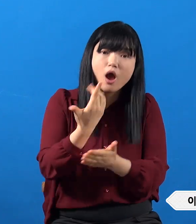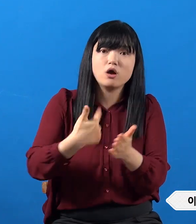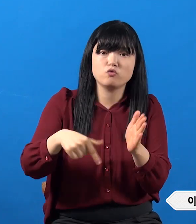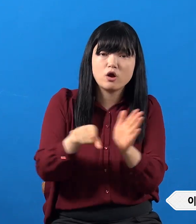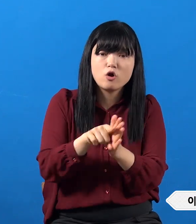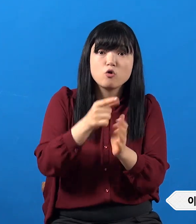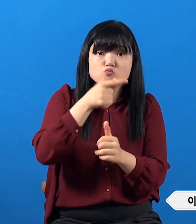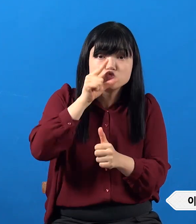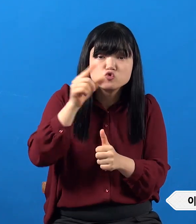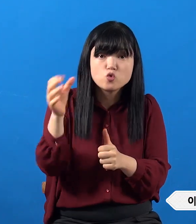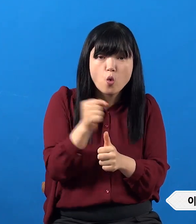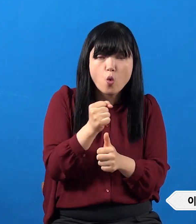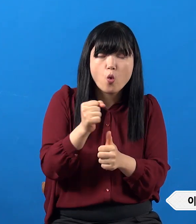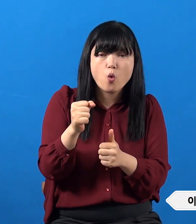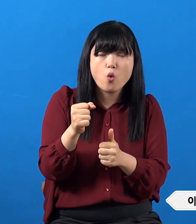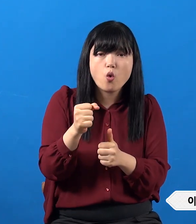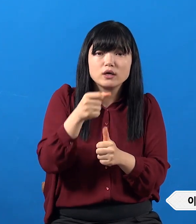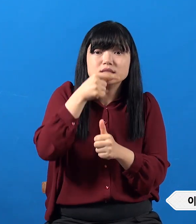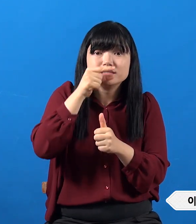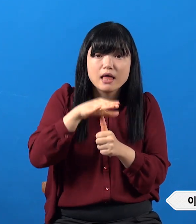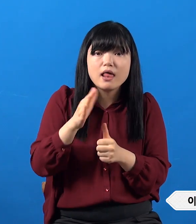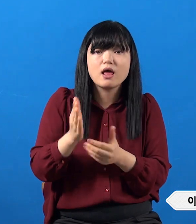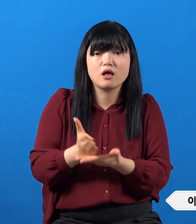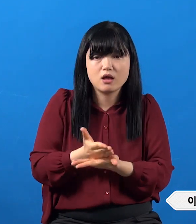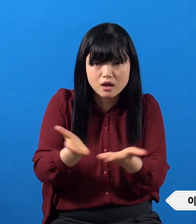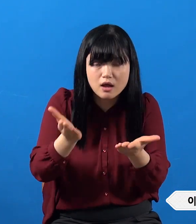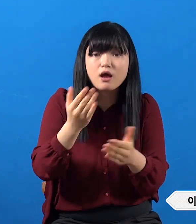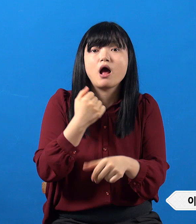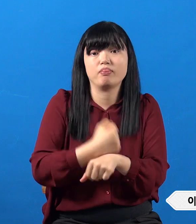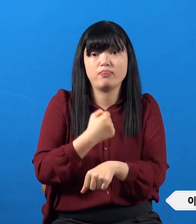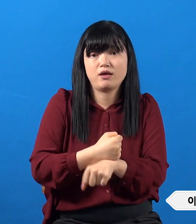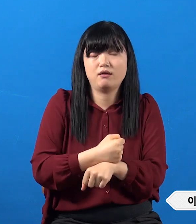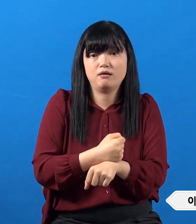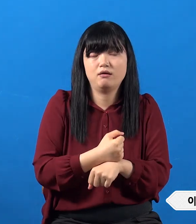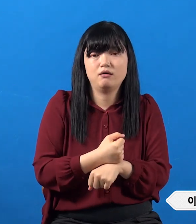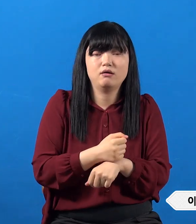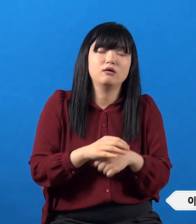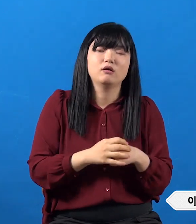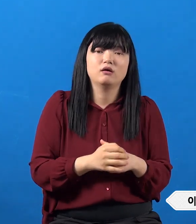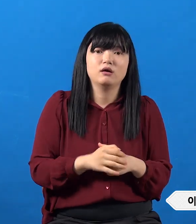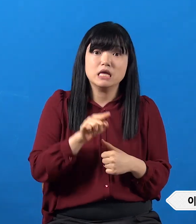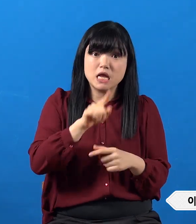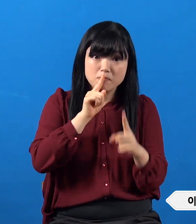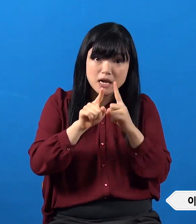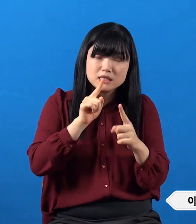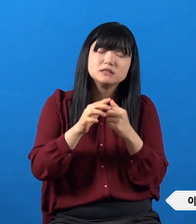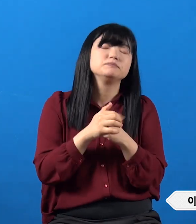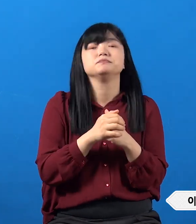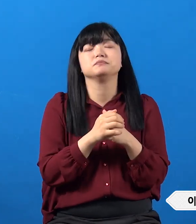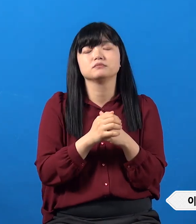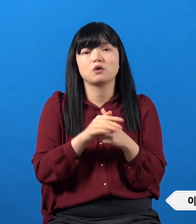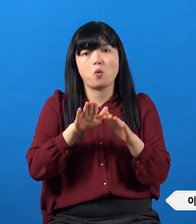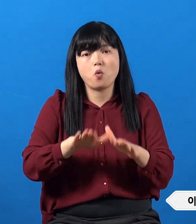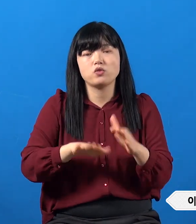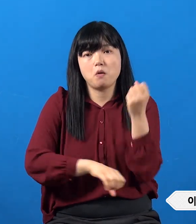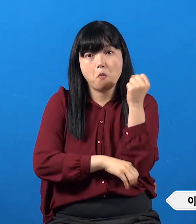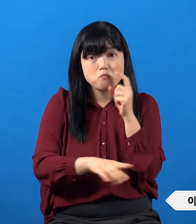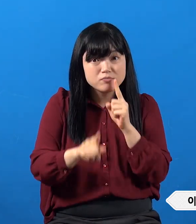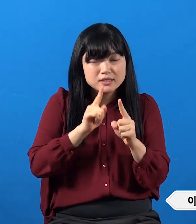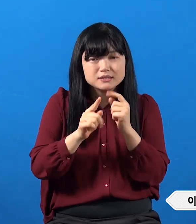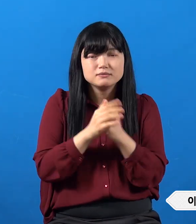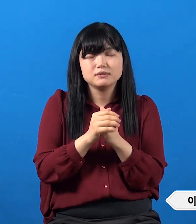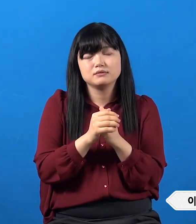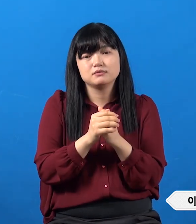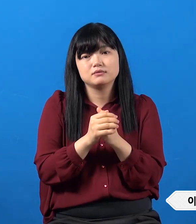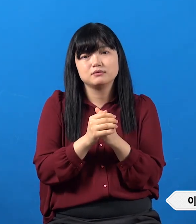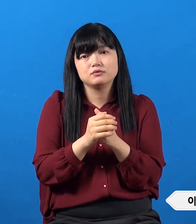위해서 물로 베프티즘을, 세례를, 침례를 베풀었다. 자, 이 말씀이 오늘의